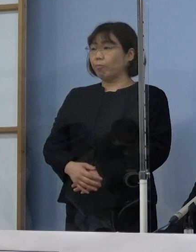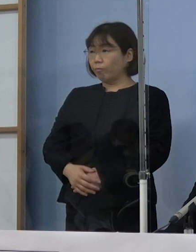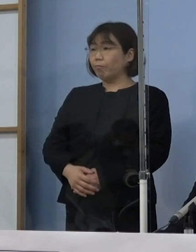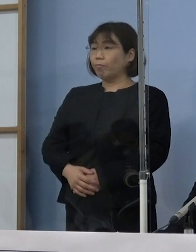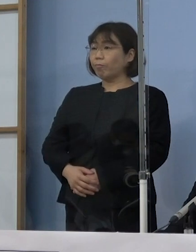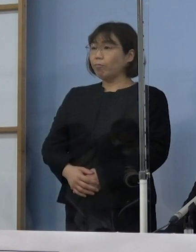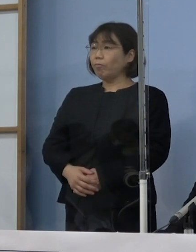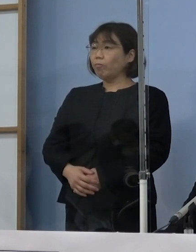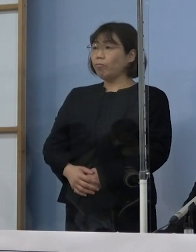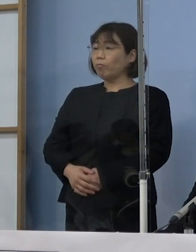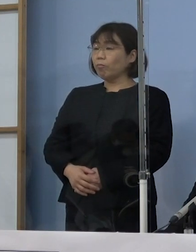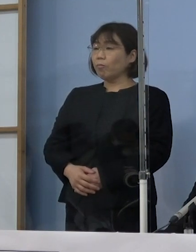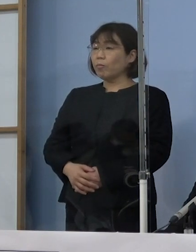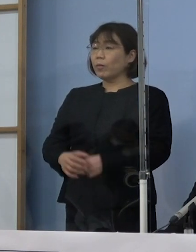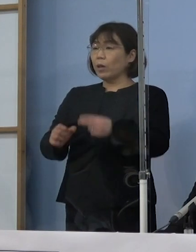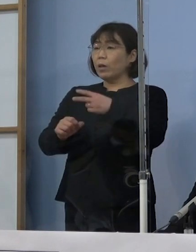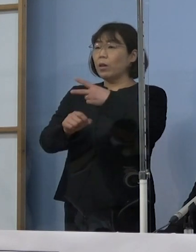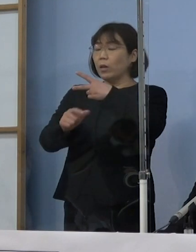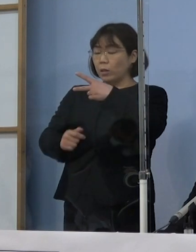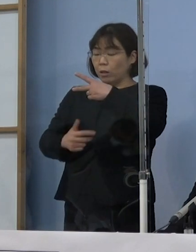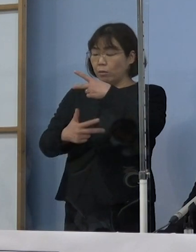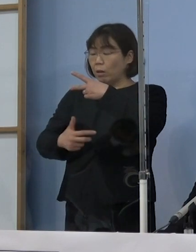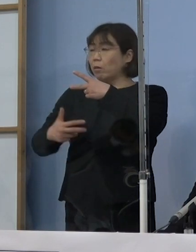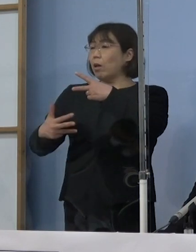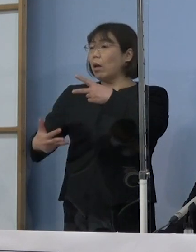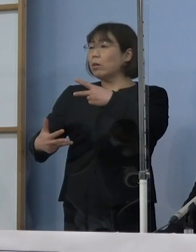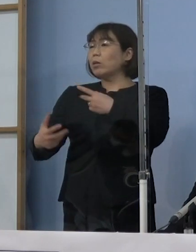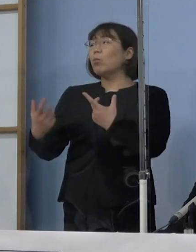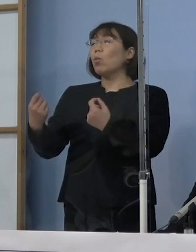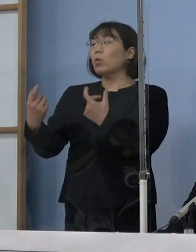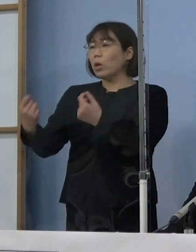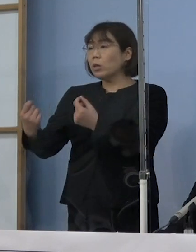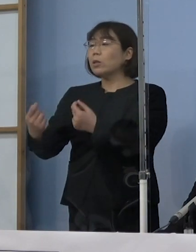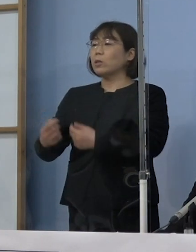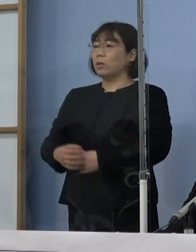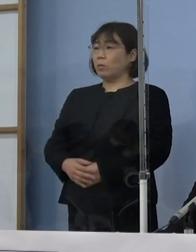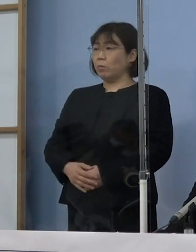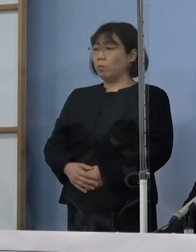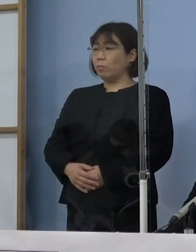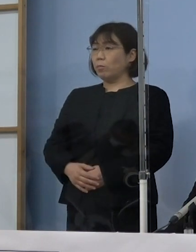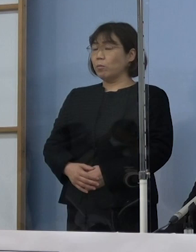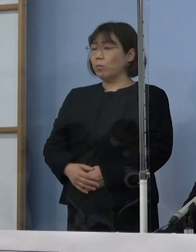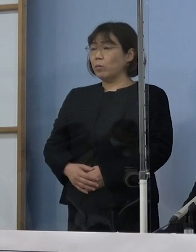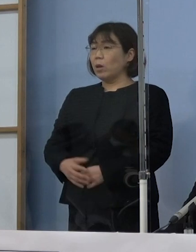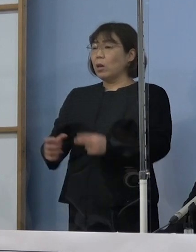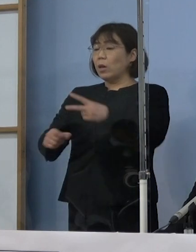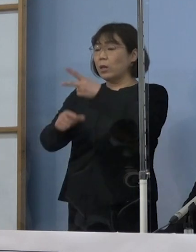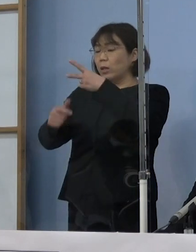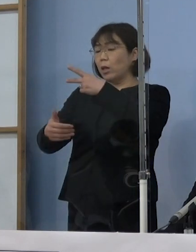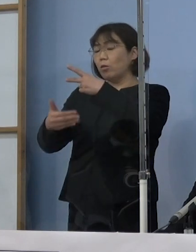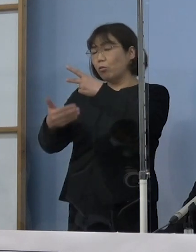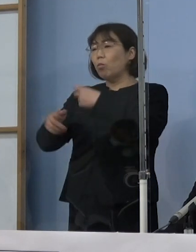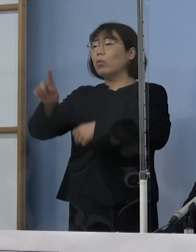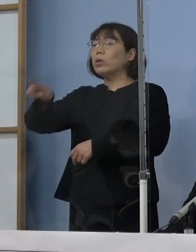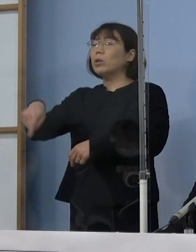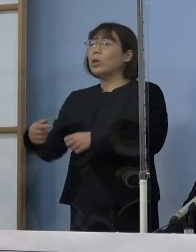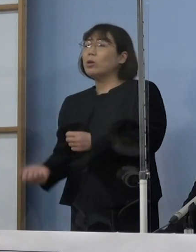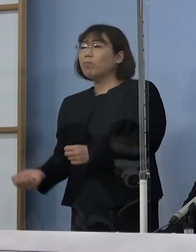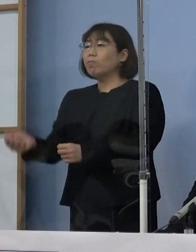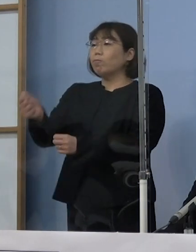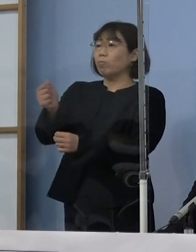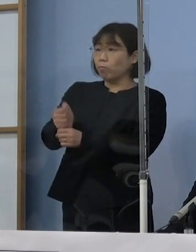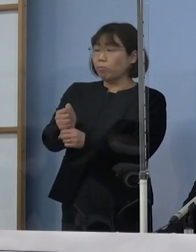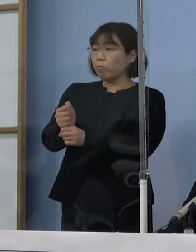ったと。で、7日8日も同じ症状ですが、2月9日には自然に治った